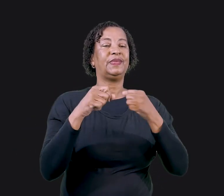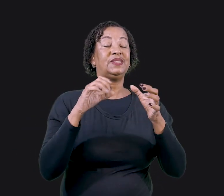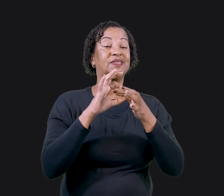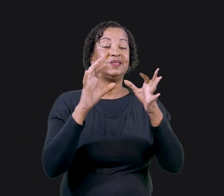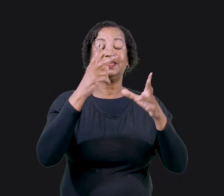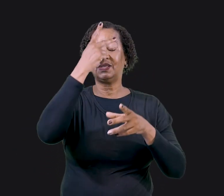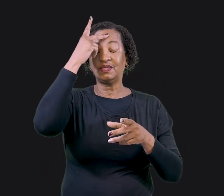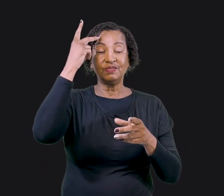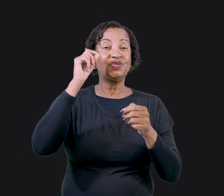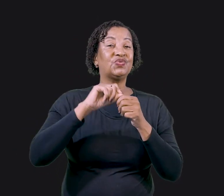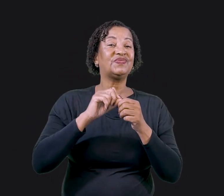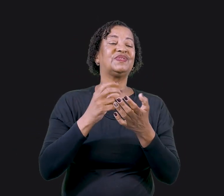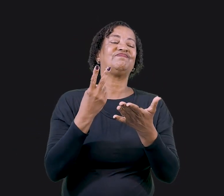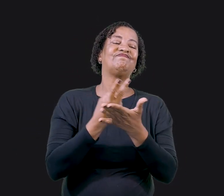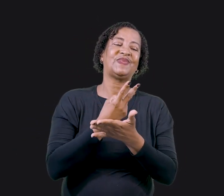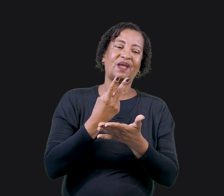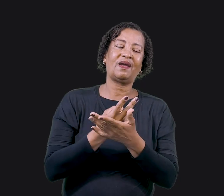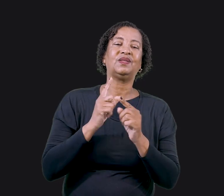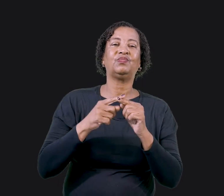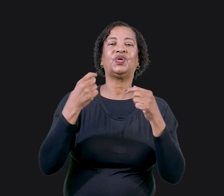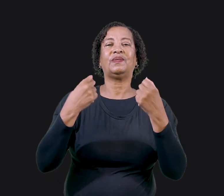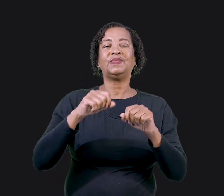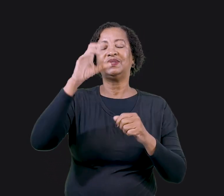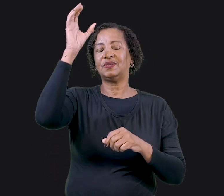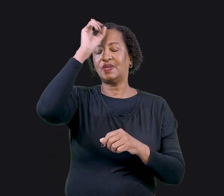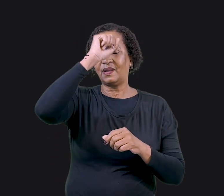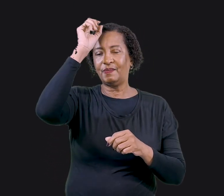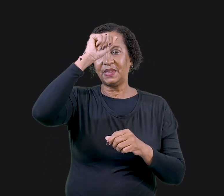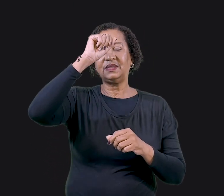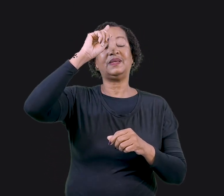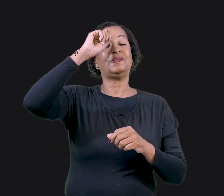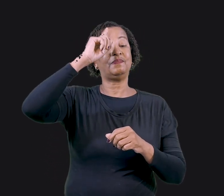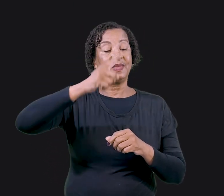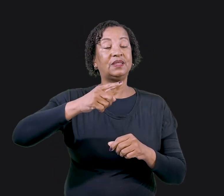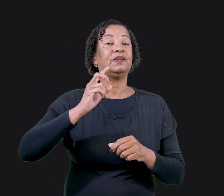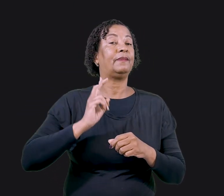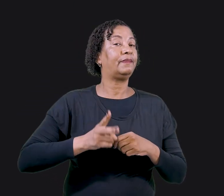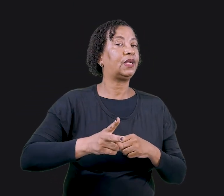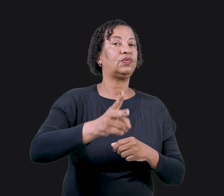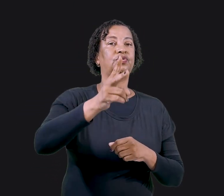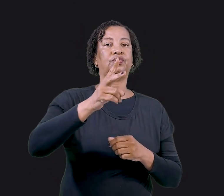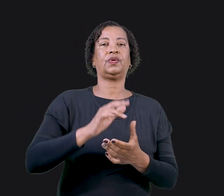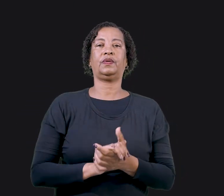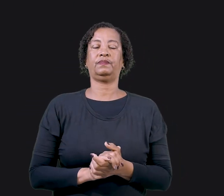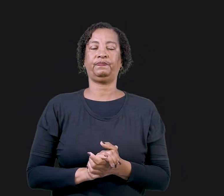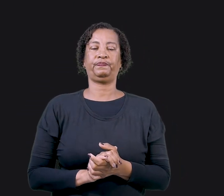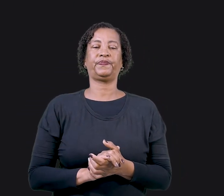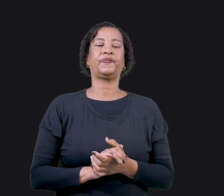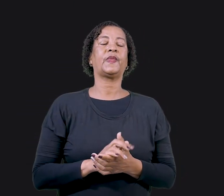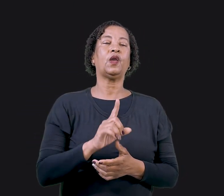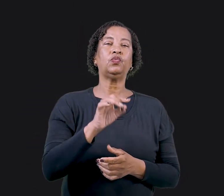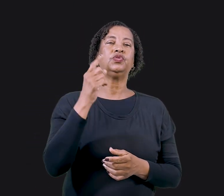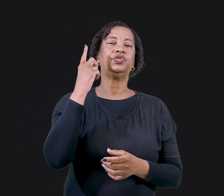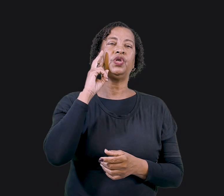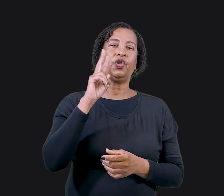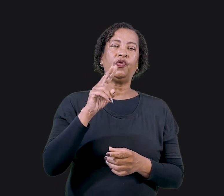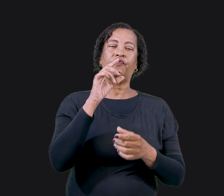erros. Ele tem que aprender a delegar para continuar no cargo. Uma vez vi uma charge que mostrava um